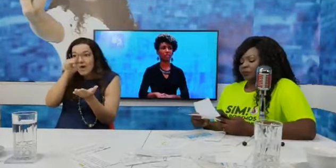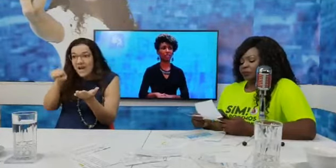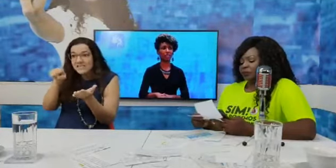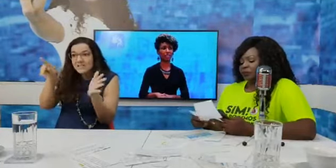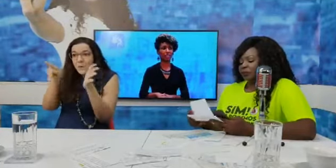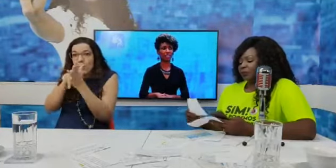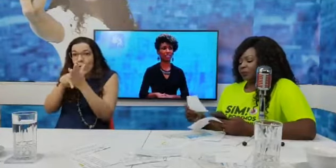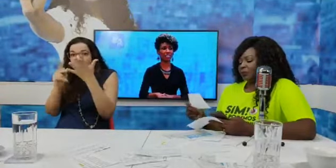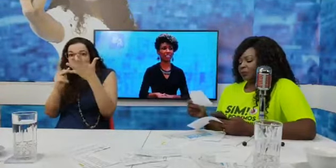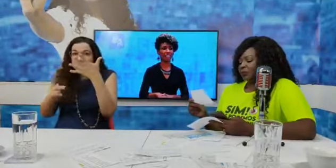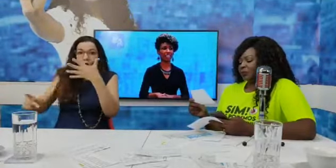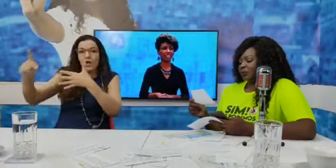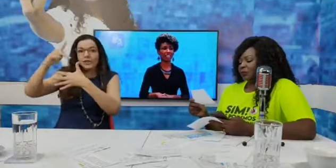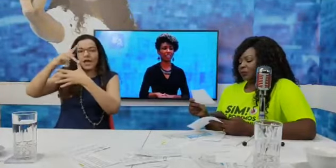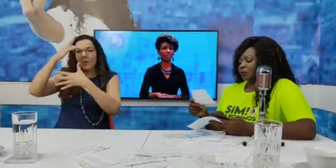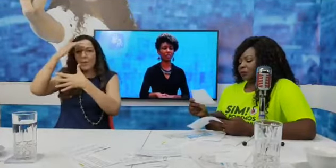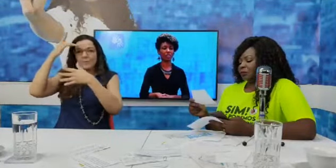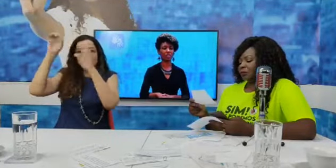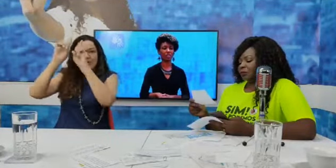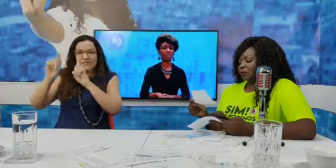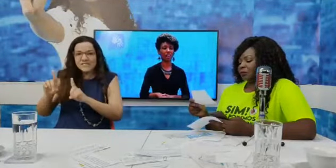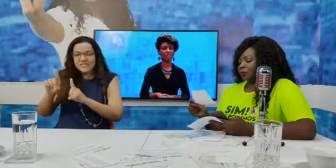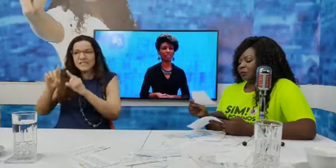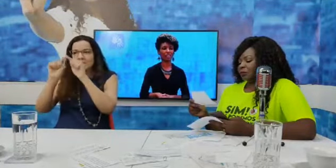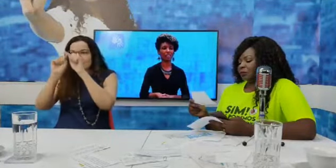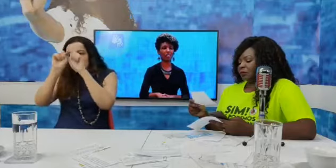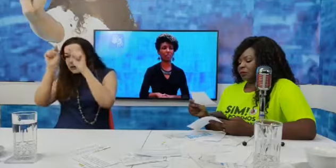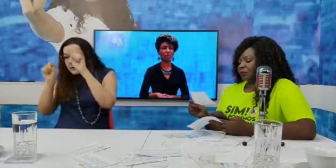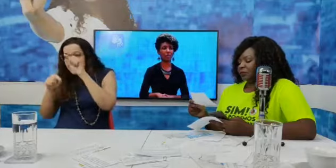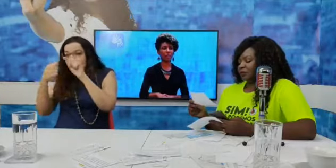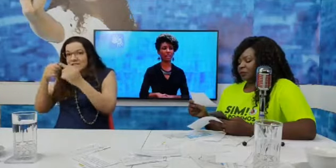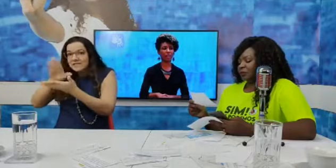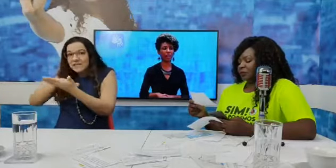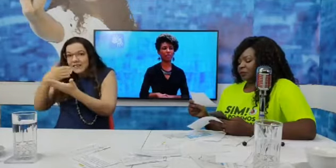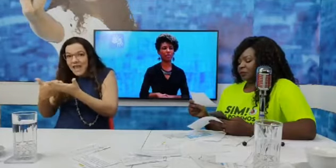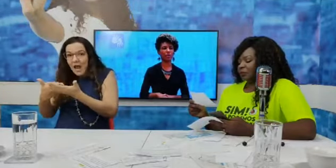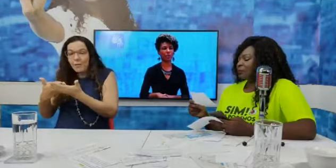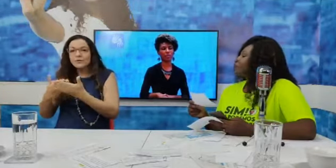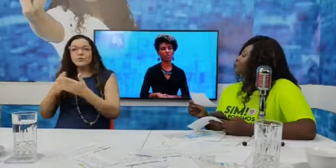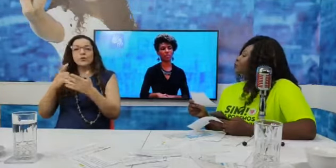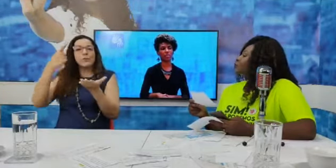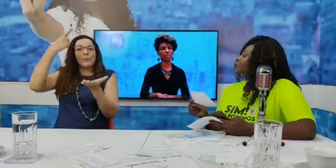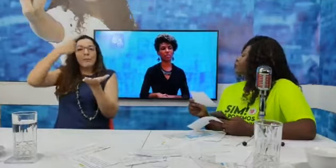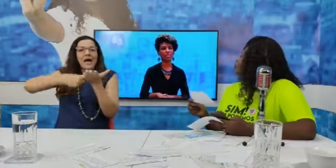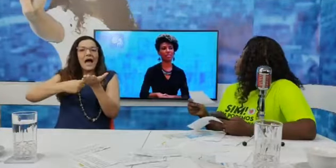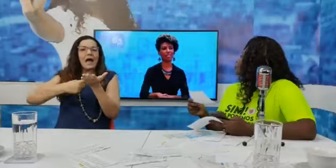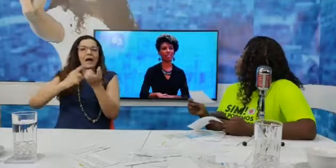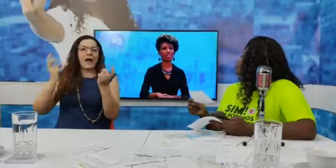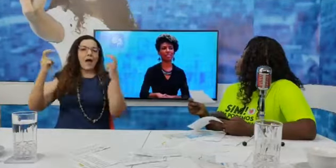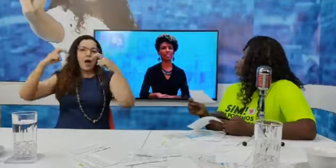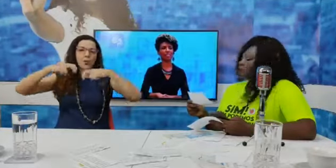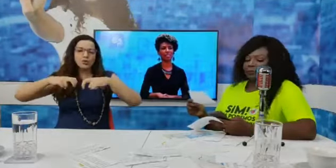Tem vários outros lá, né? Outros casos. Então, realmente, pensar que a pessoa com deficiência